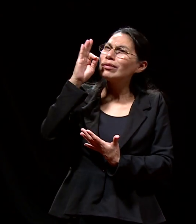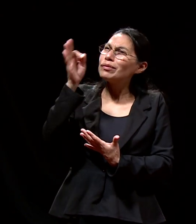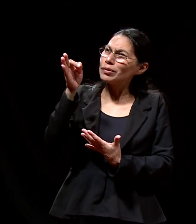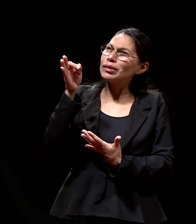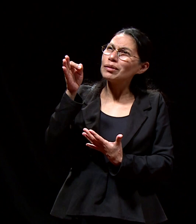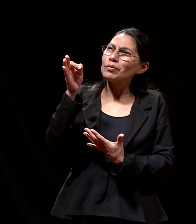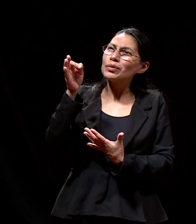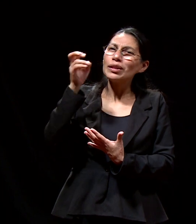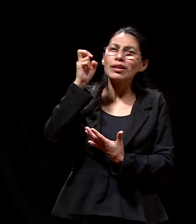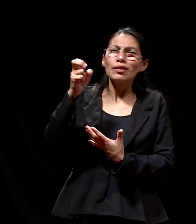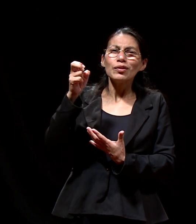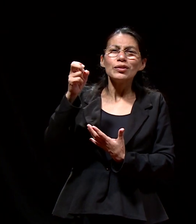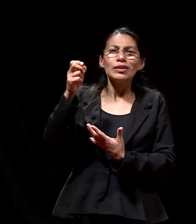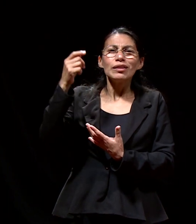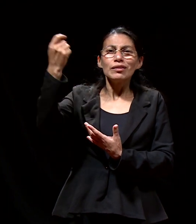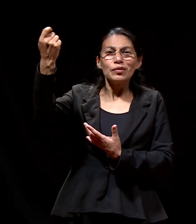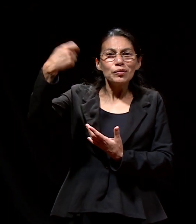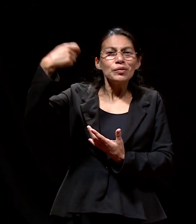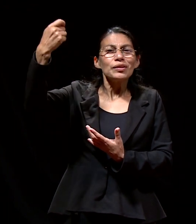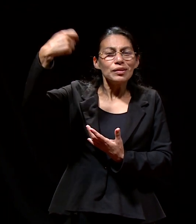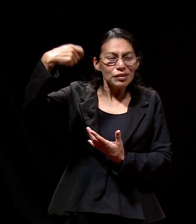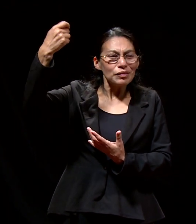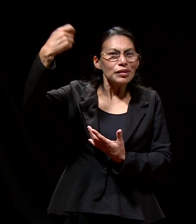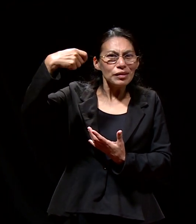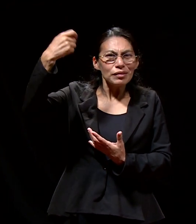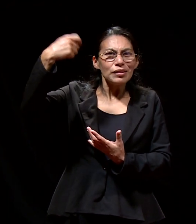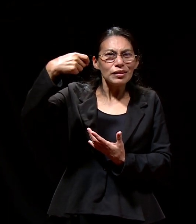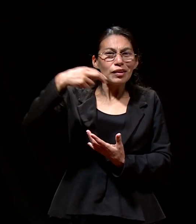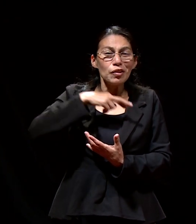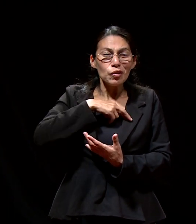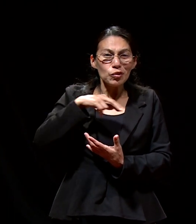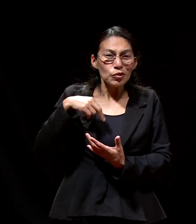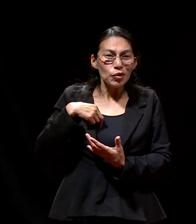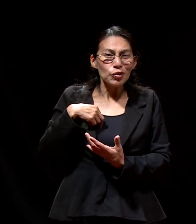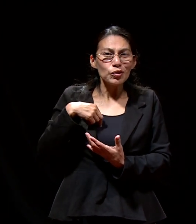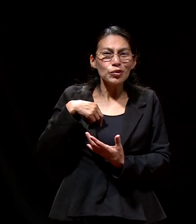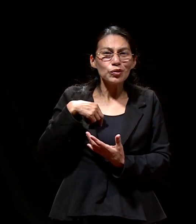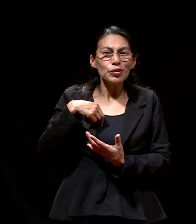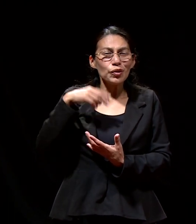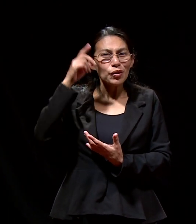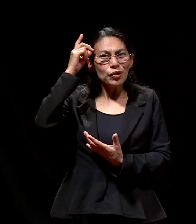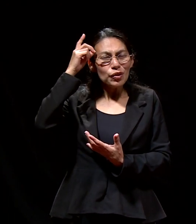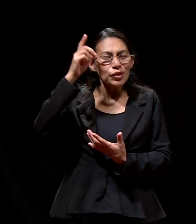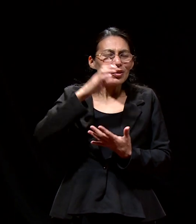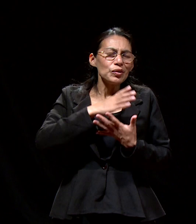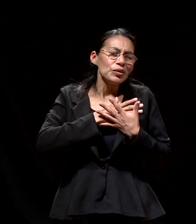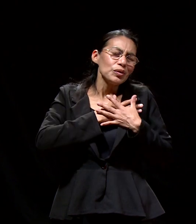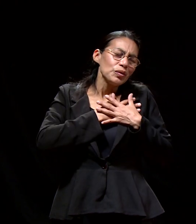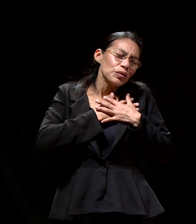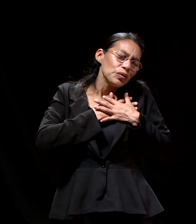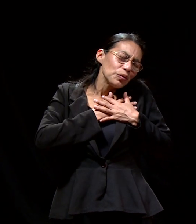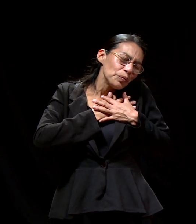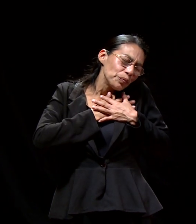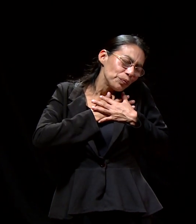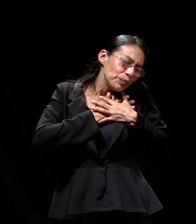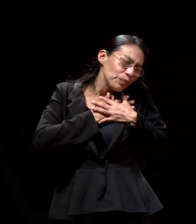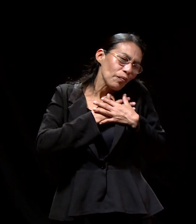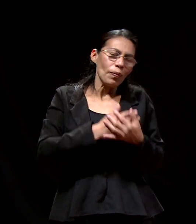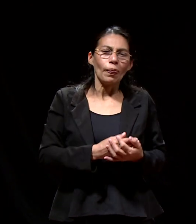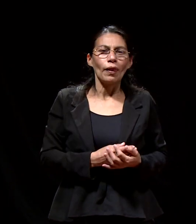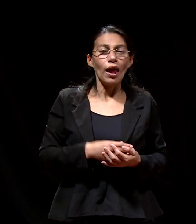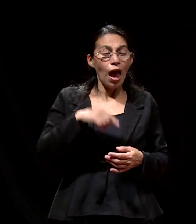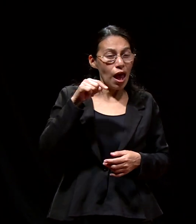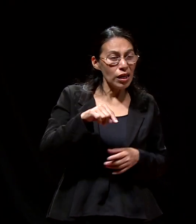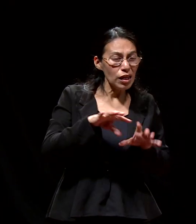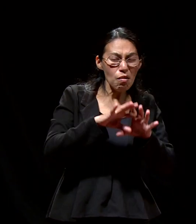Dios somos los consentidos de Dios aunque el mundo pueda tener